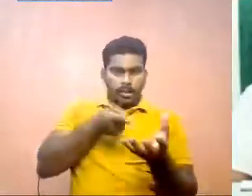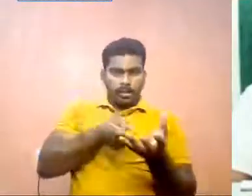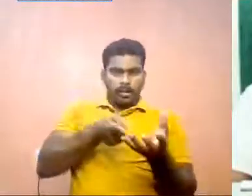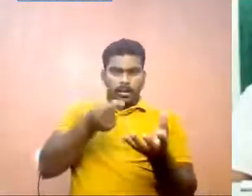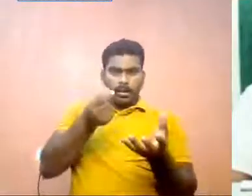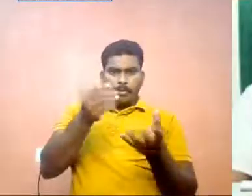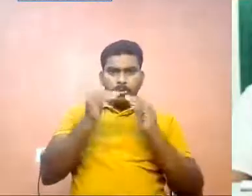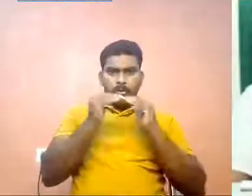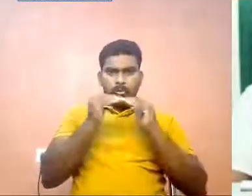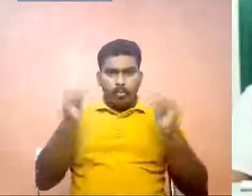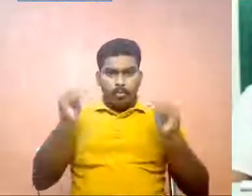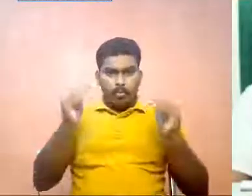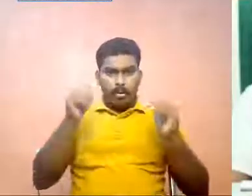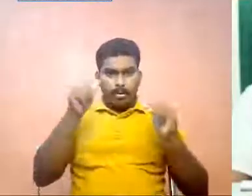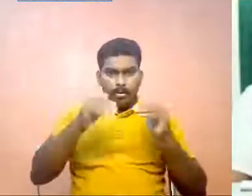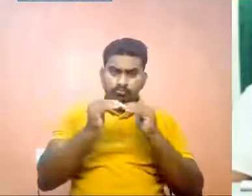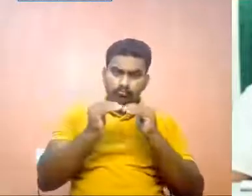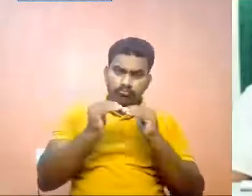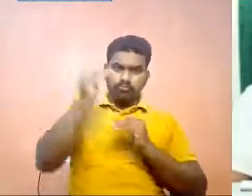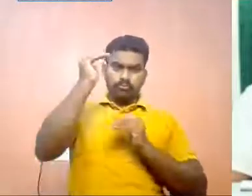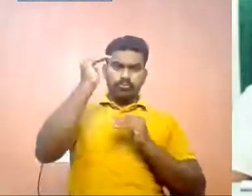കർക്കശമായി ഇടപെടാനുള്ള നിർദ്ദേശം നൽകിയിട്ടുണ്ട്.